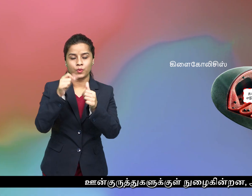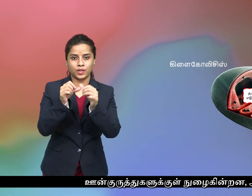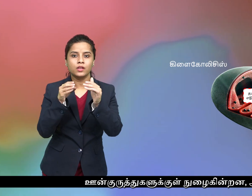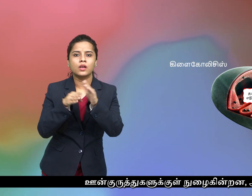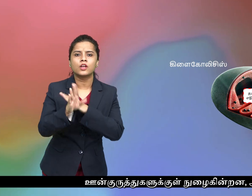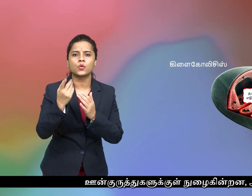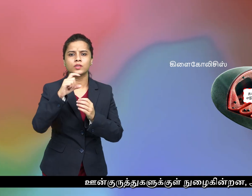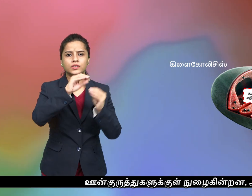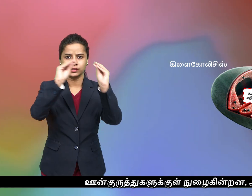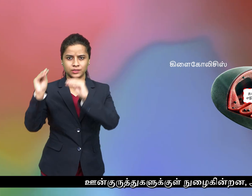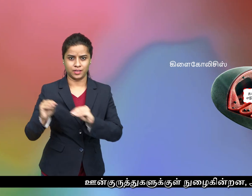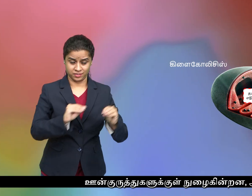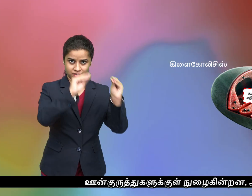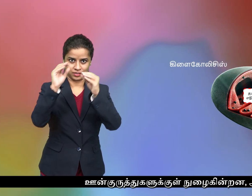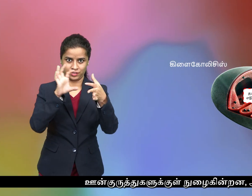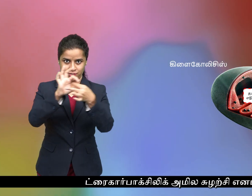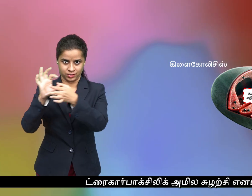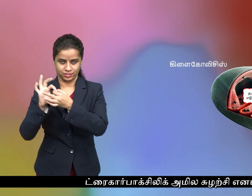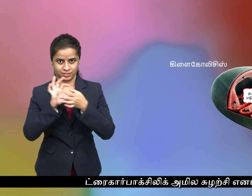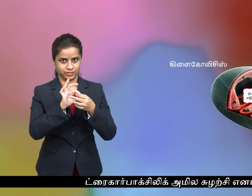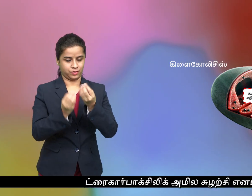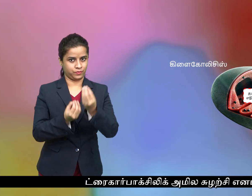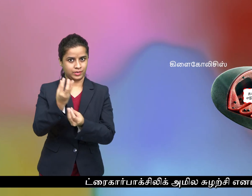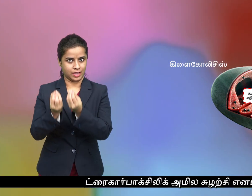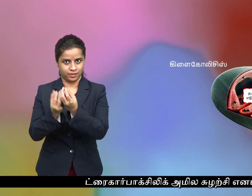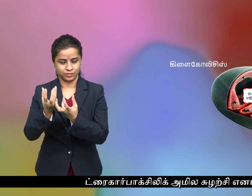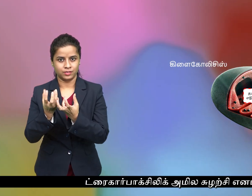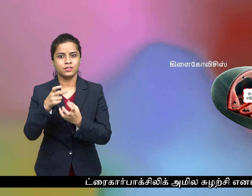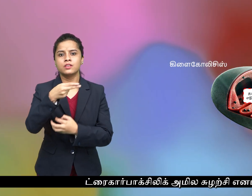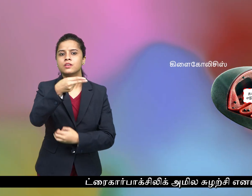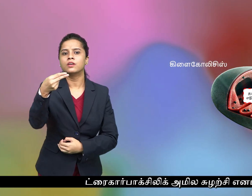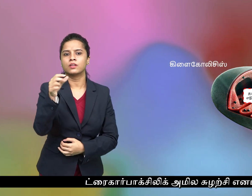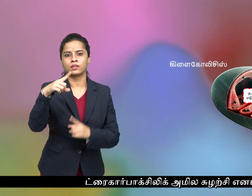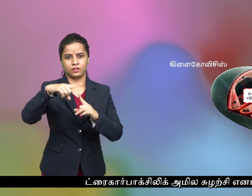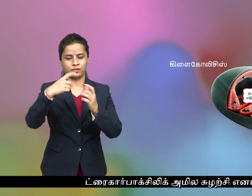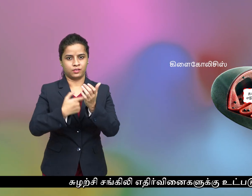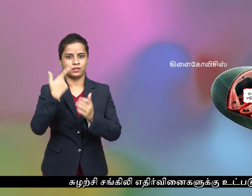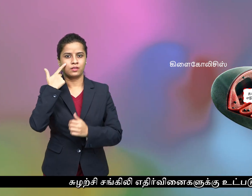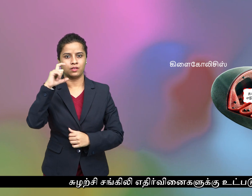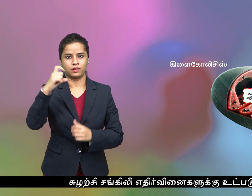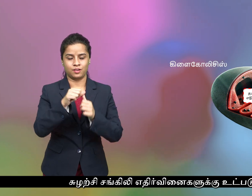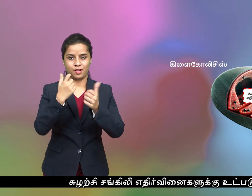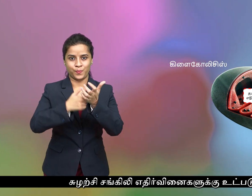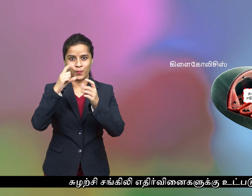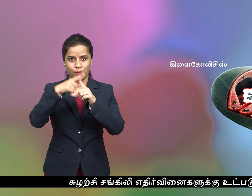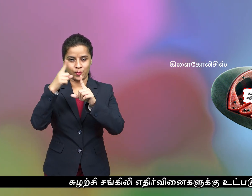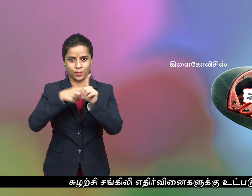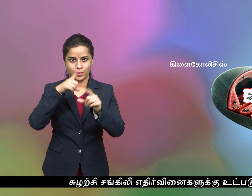ஊன்குருத்துகளுக்குள் நுழைகின்றன. அவை ட்ரைகார்பாக்சிலிக் அமில சுழற்சி எனப்படும் சுழற்சி சங்கிலி